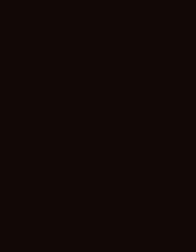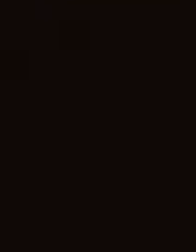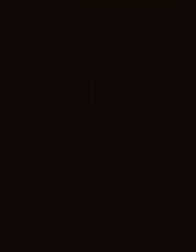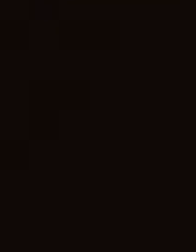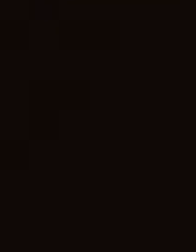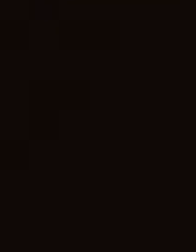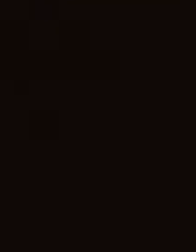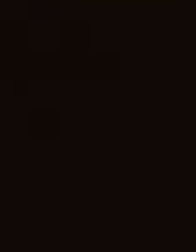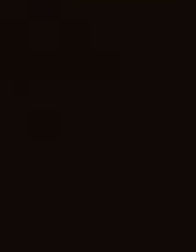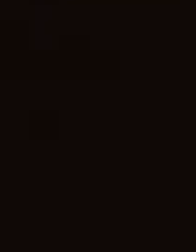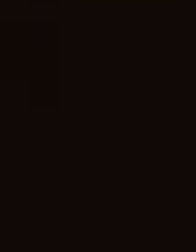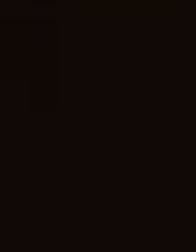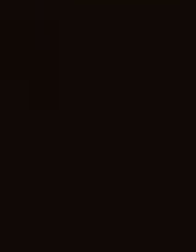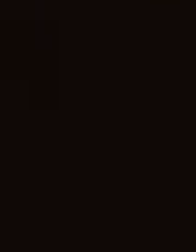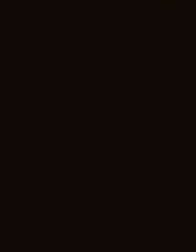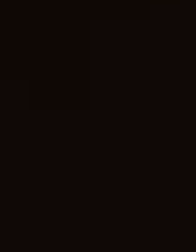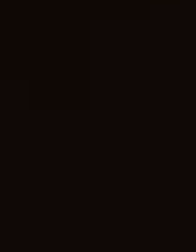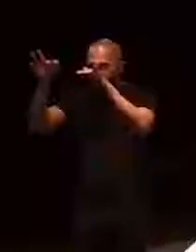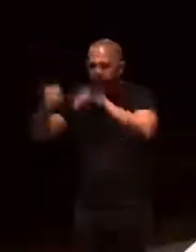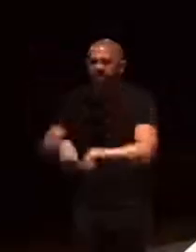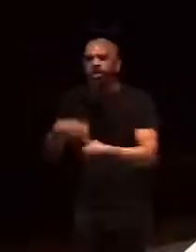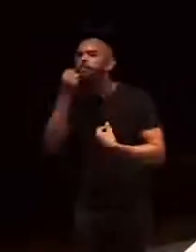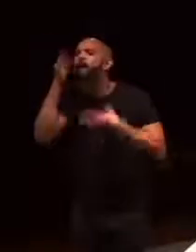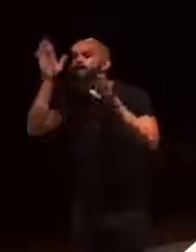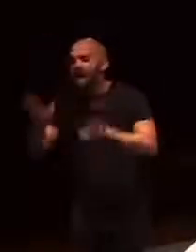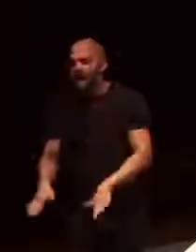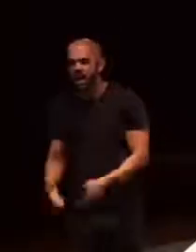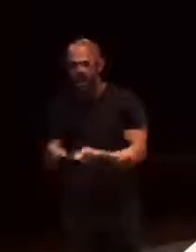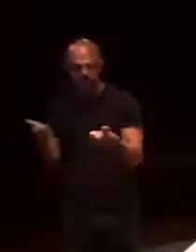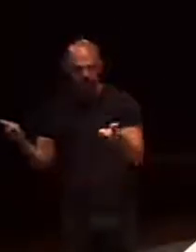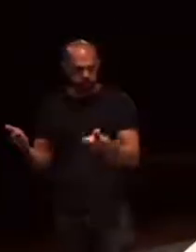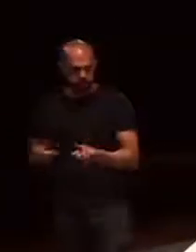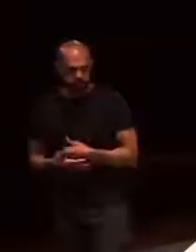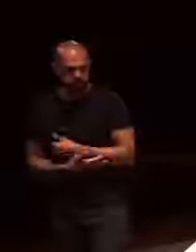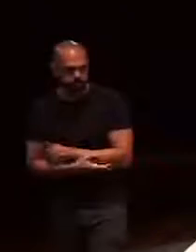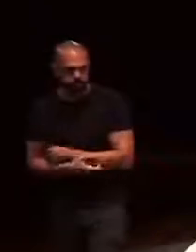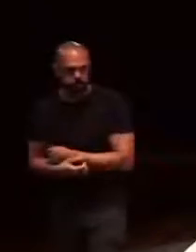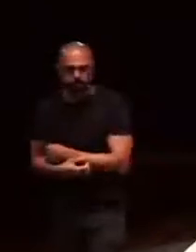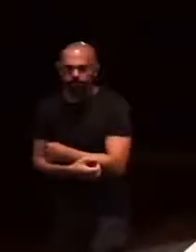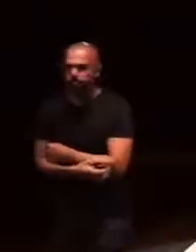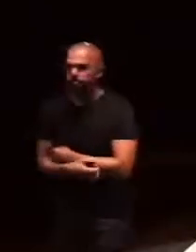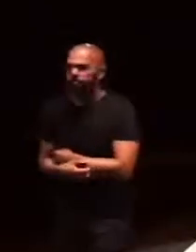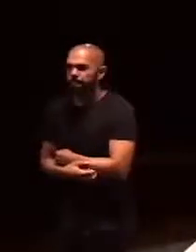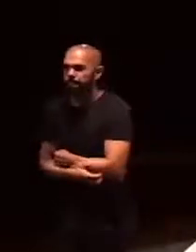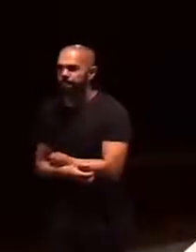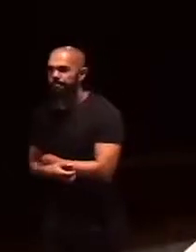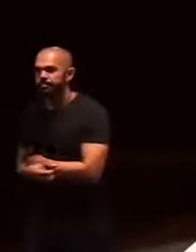Muito obrigada e vamos ter outros. Boa tarde a todos. Obrigada, Juliana.